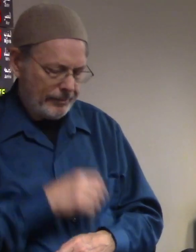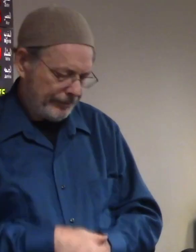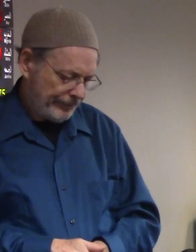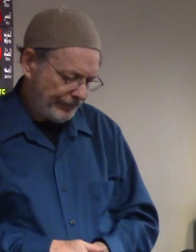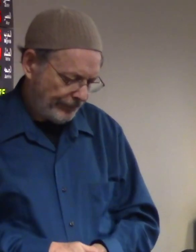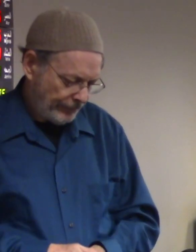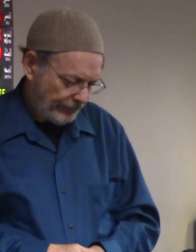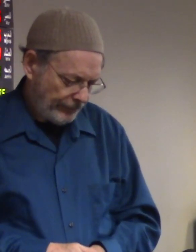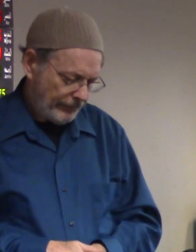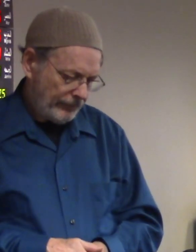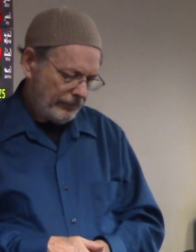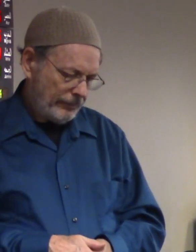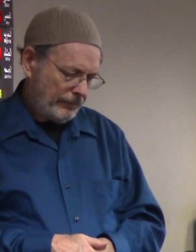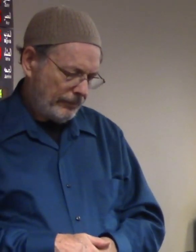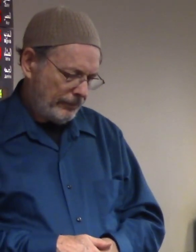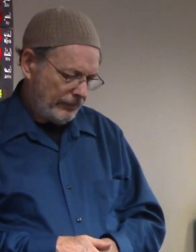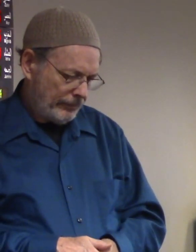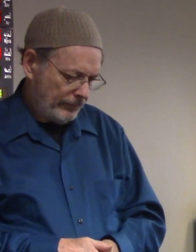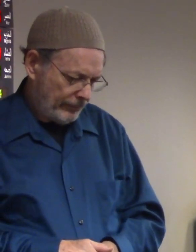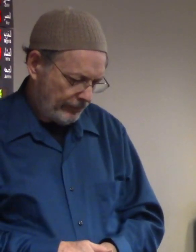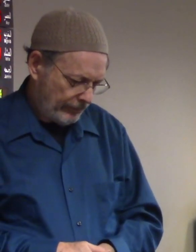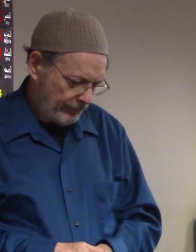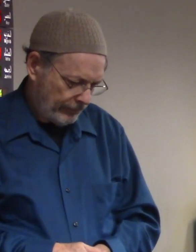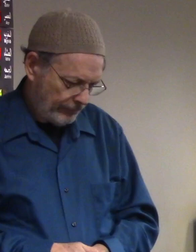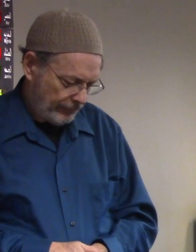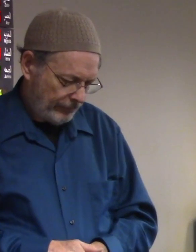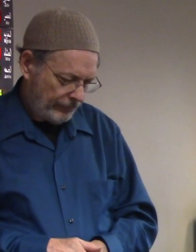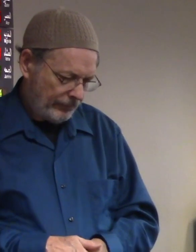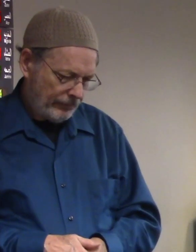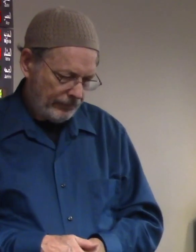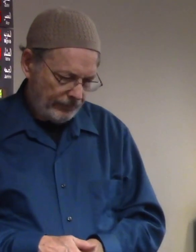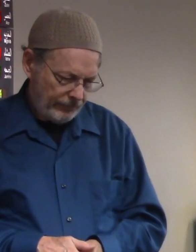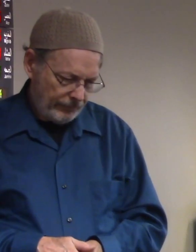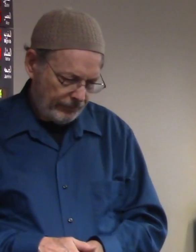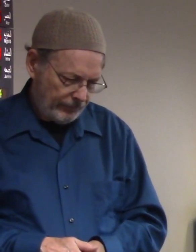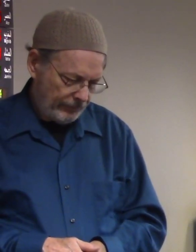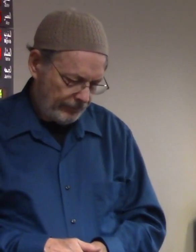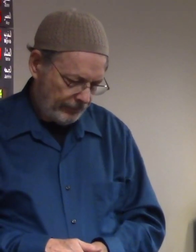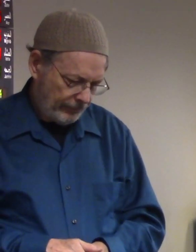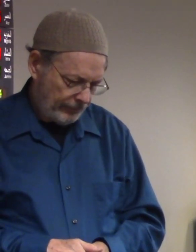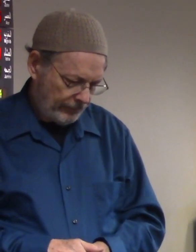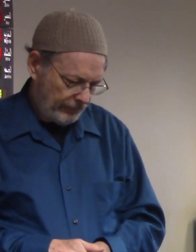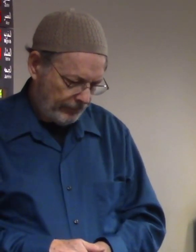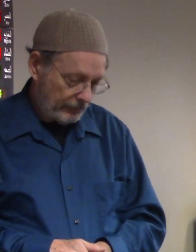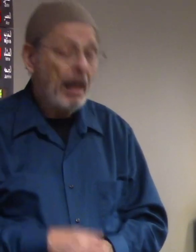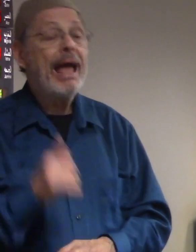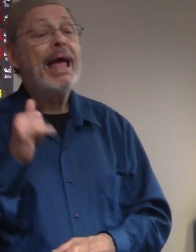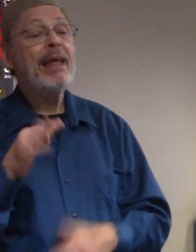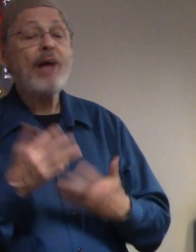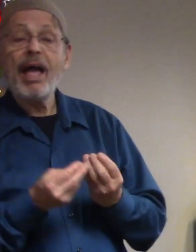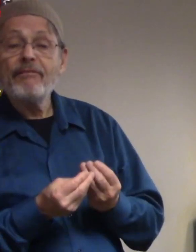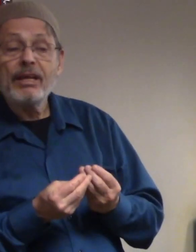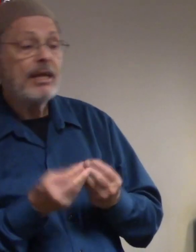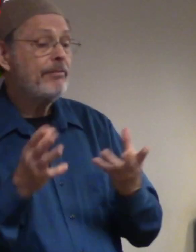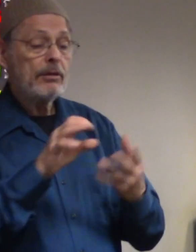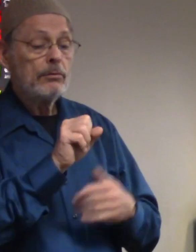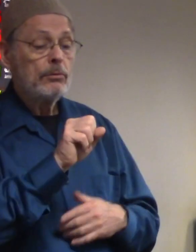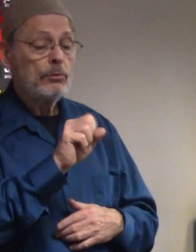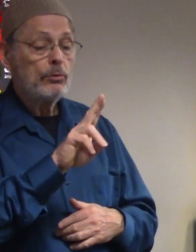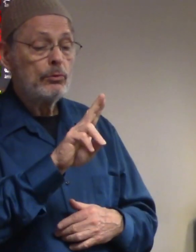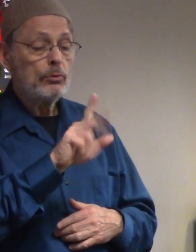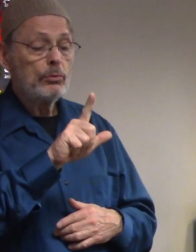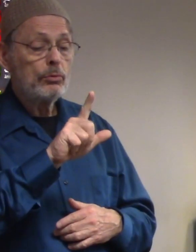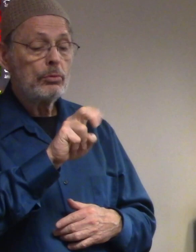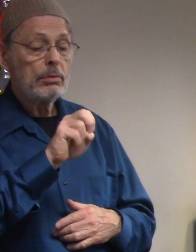لَهُ ذُنُوبُهُ وَلَوْ كُنْتَ مِثْلَ زَبْدِ الْبَحْرِ وَعَدَدِ الرَّمْلِ وَالْحَصَى. And if I've given Sulaiman a mulk, a